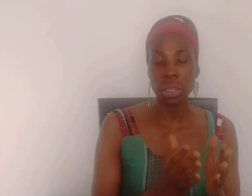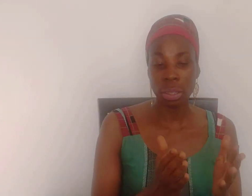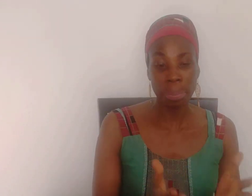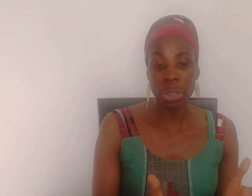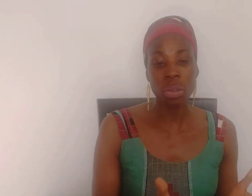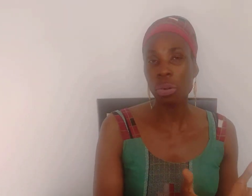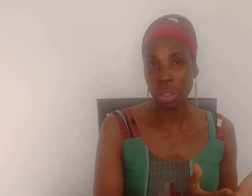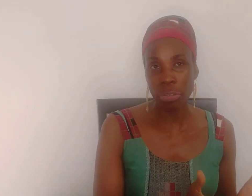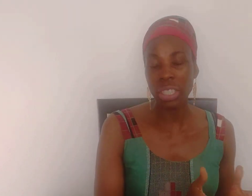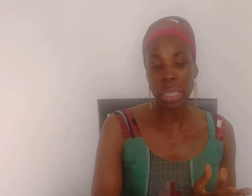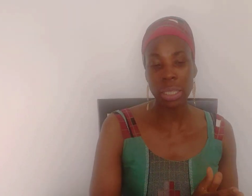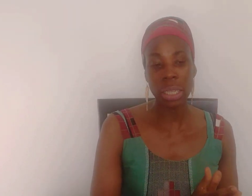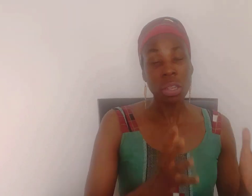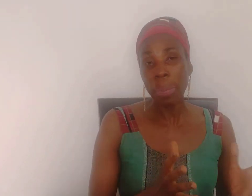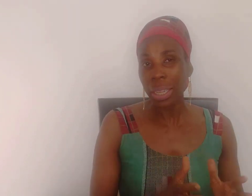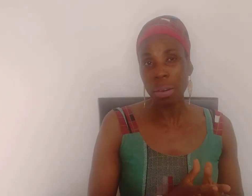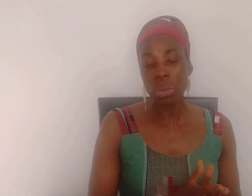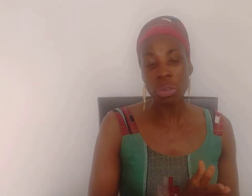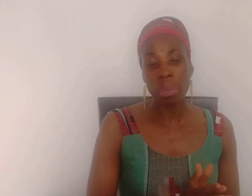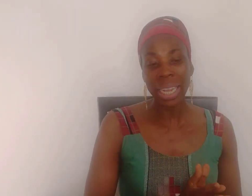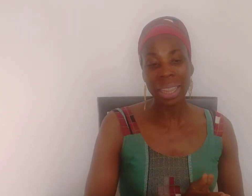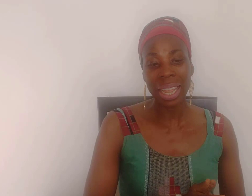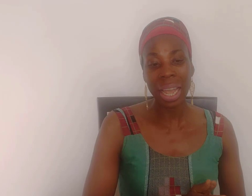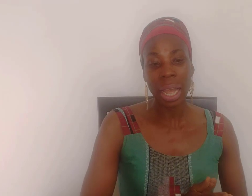de pessoa com deficiência. Só para termos uma ideia, em